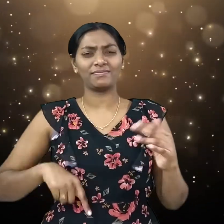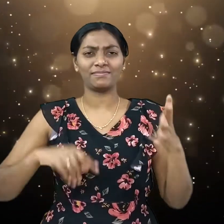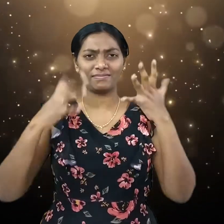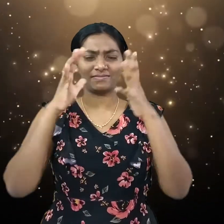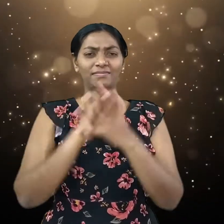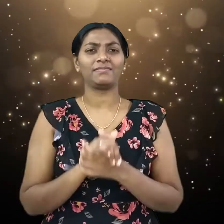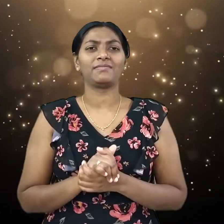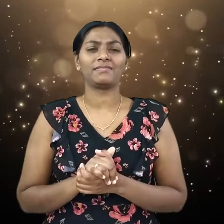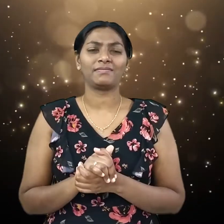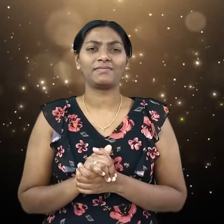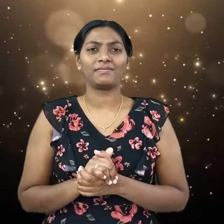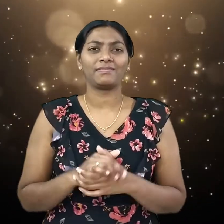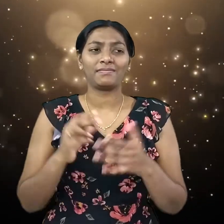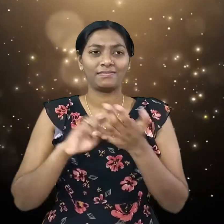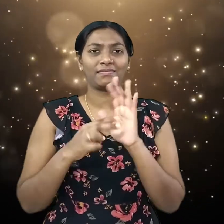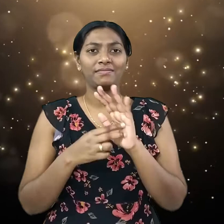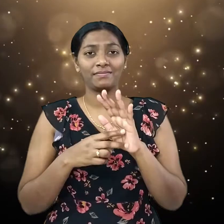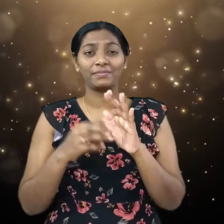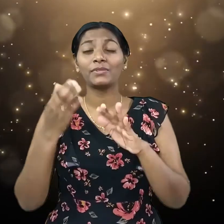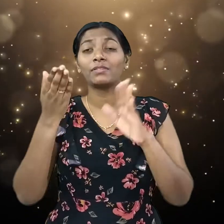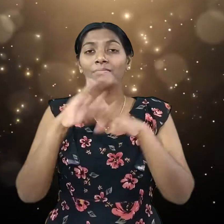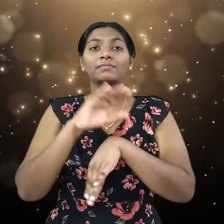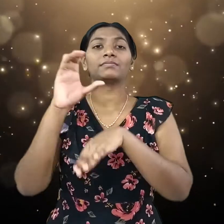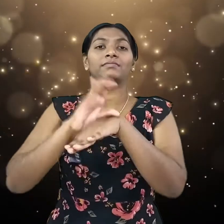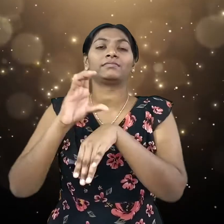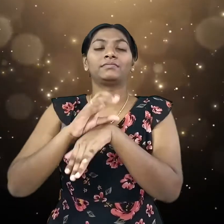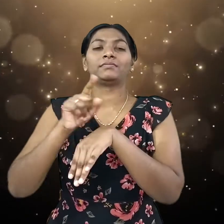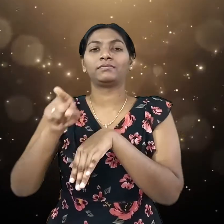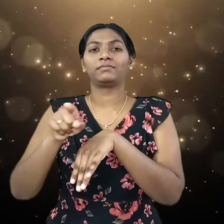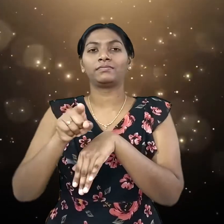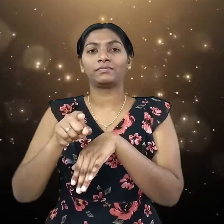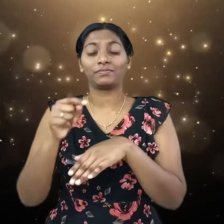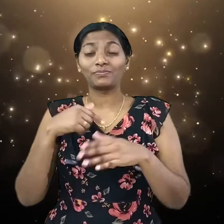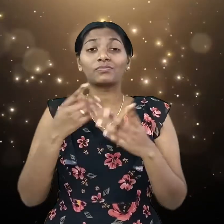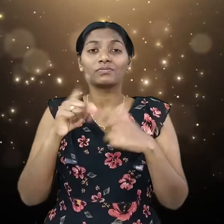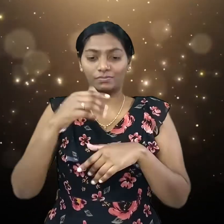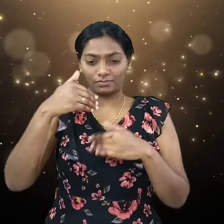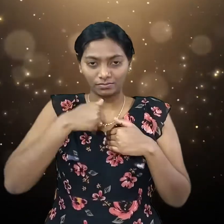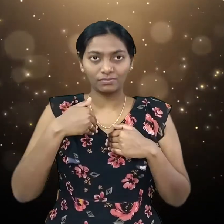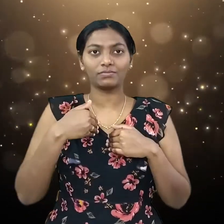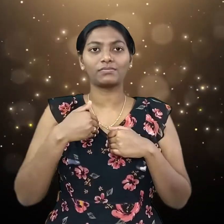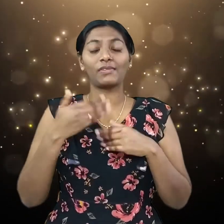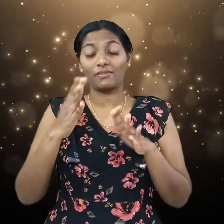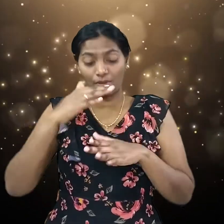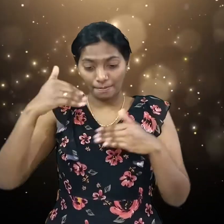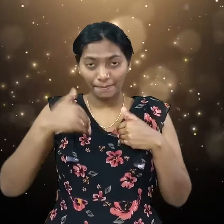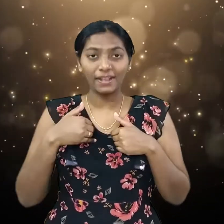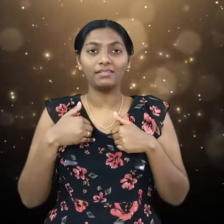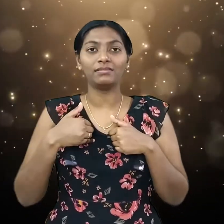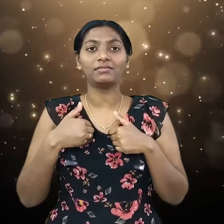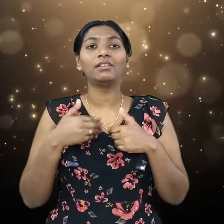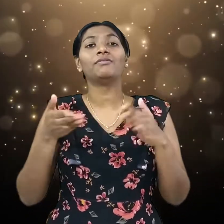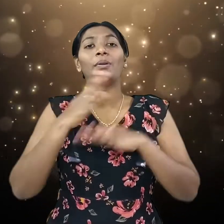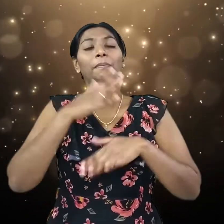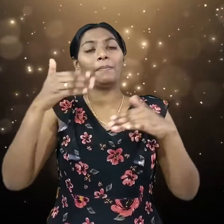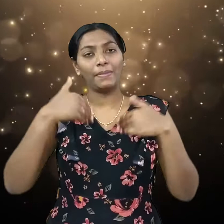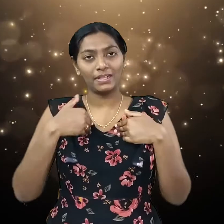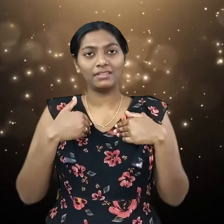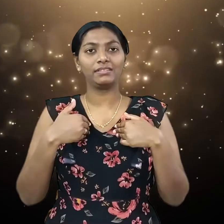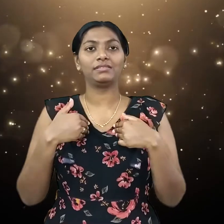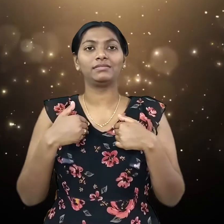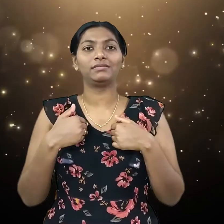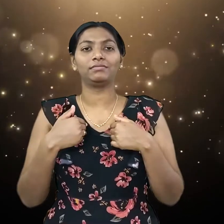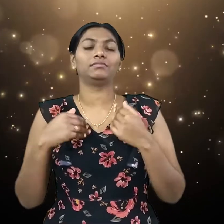ग्लोरी। ताकि अब कलीसिया के द्वारा, प्रेज द लॉर्ड, बोले मेरे द्वारा,